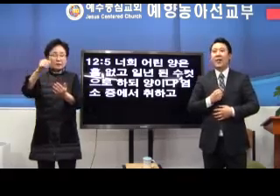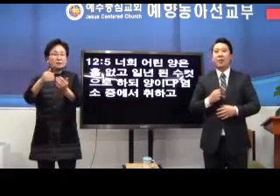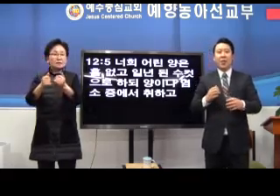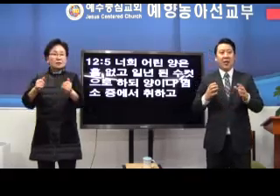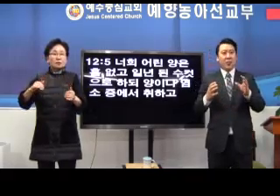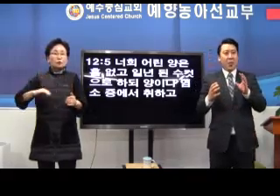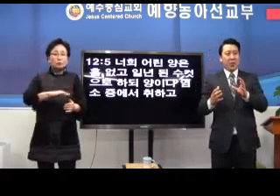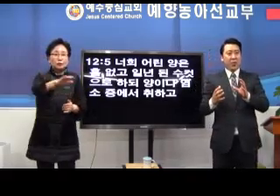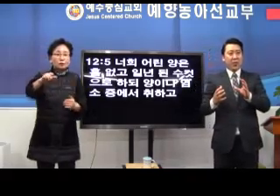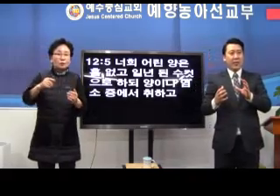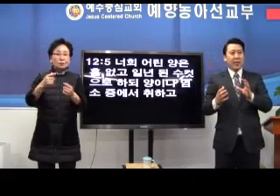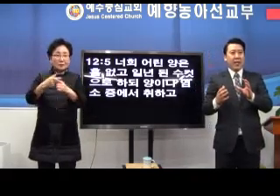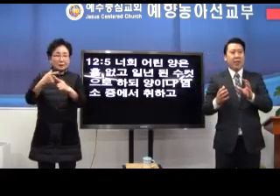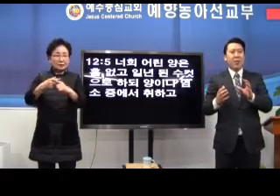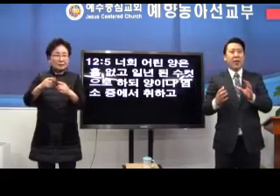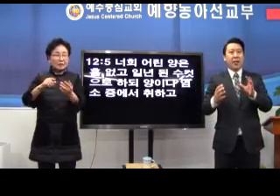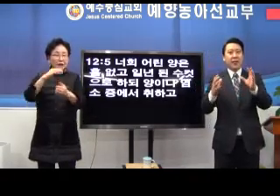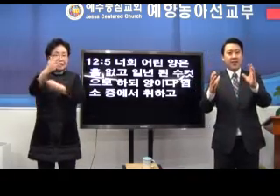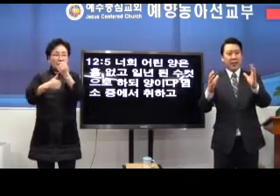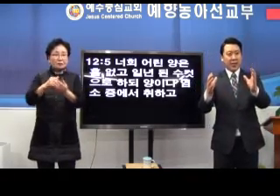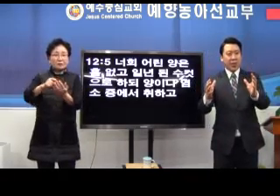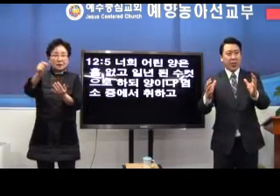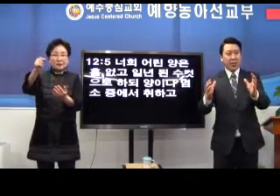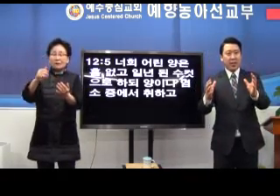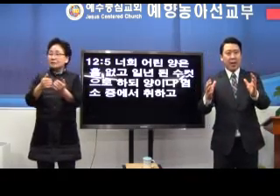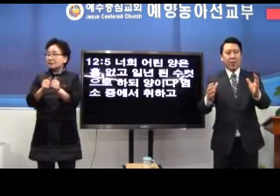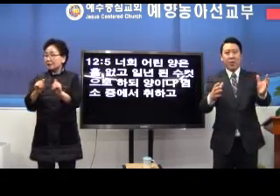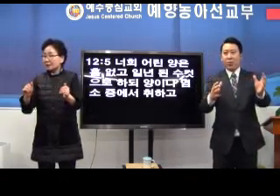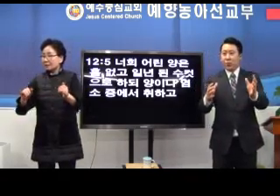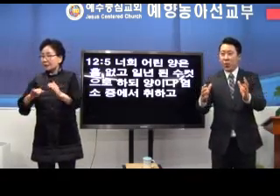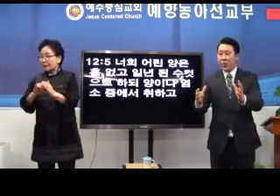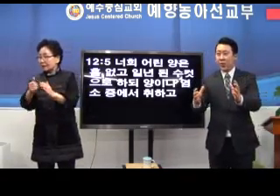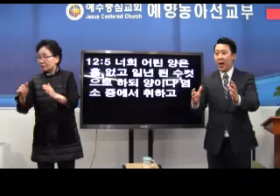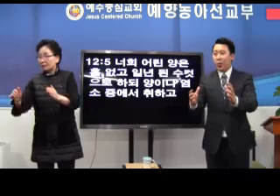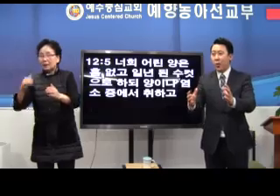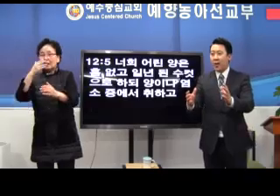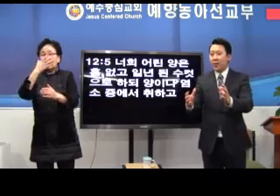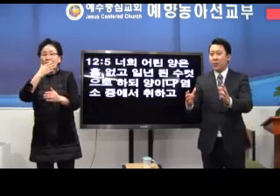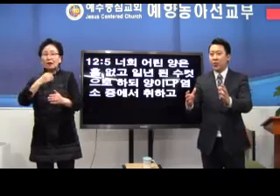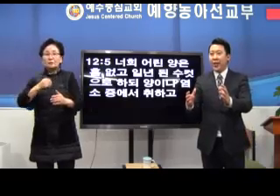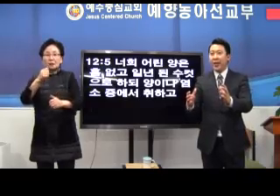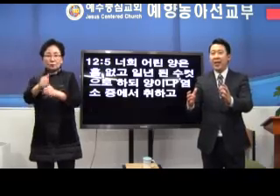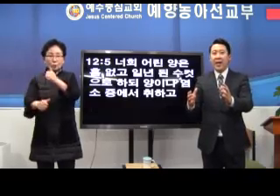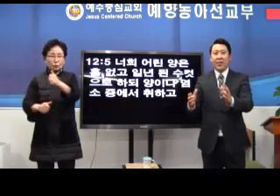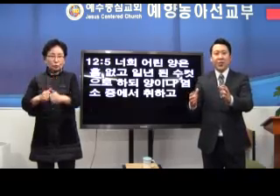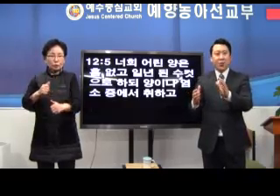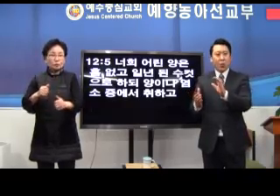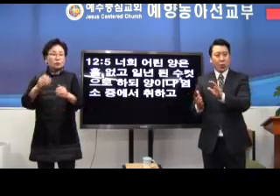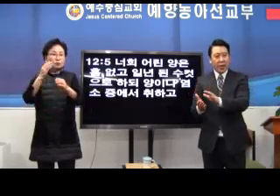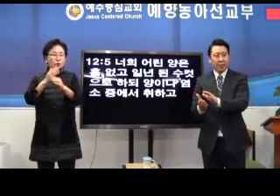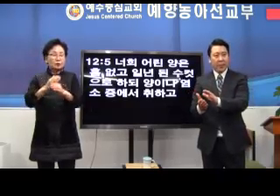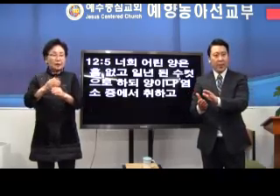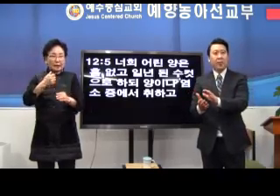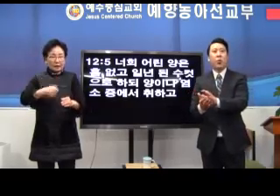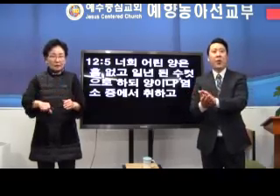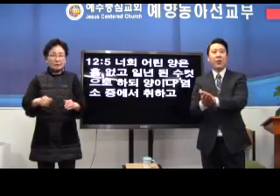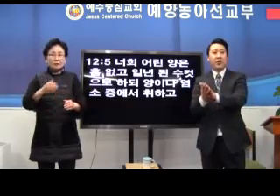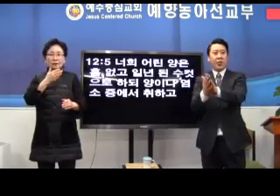하나님이 택한 백성, 하나님 택한 그 가정, 아브라함의 후손, 야곱의 가정 중에 아들인 요셉